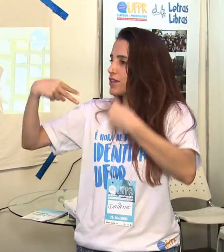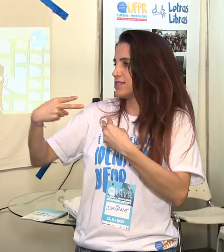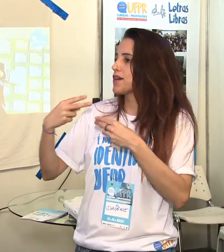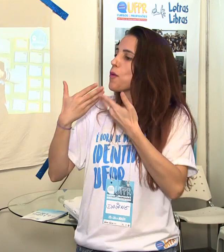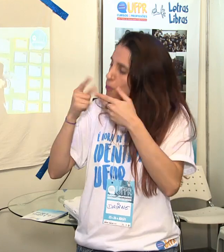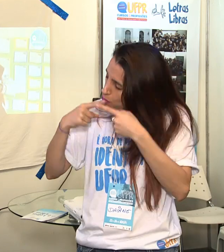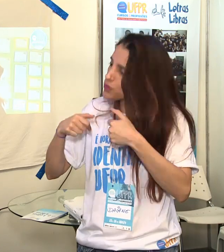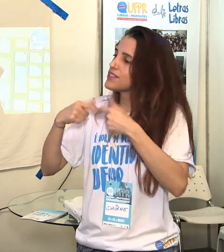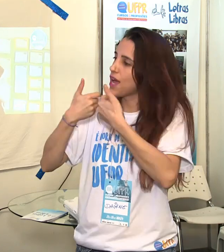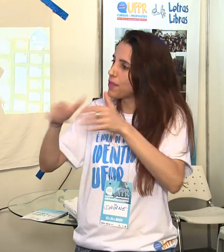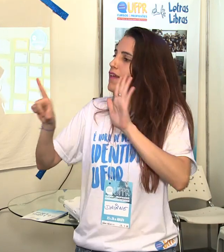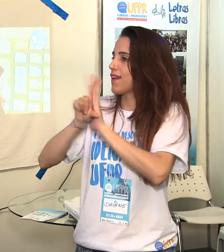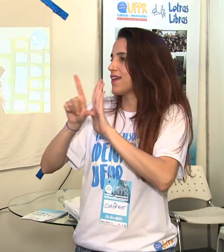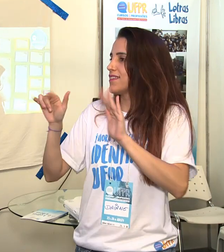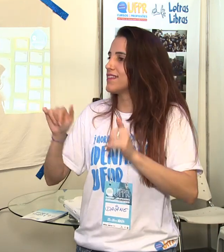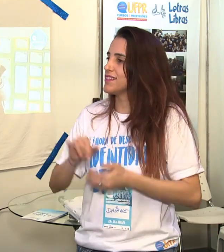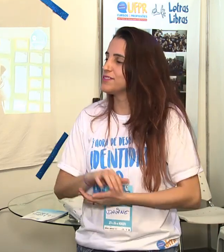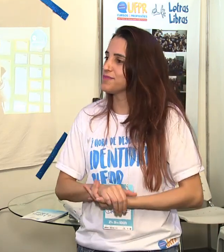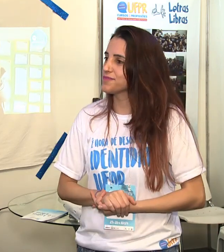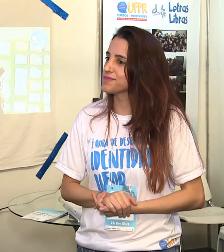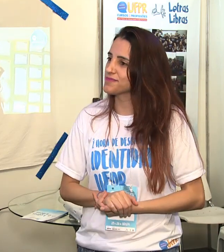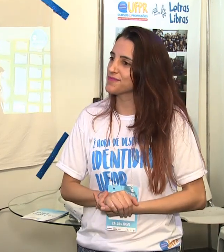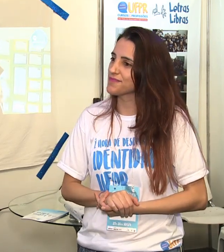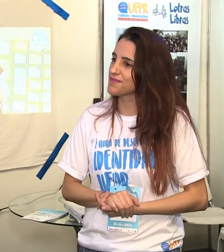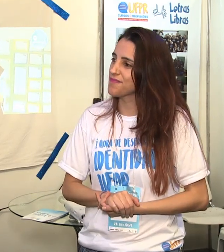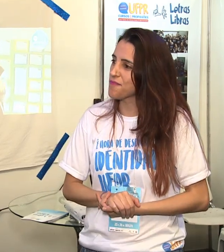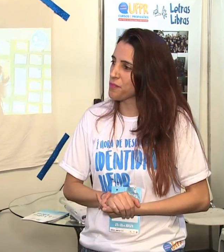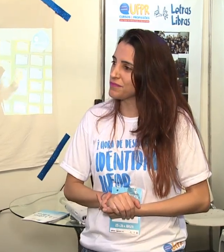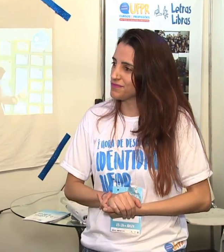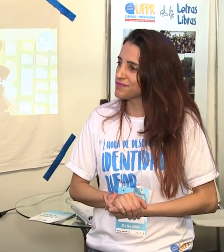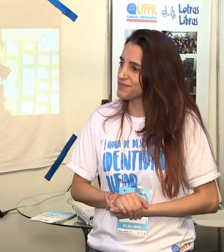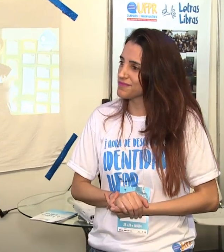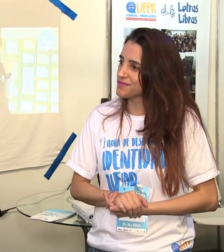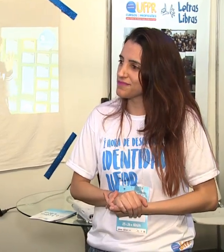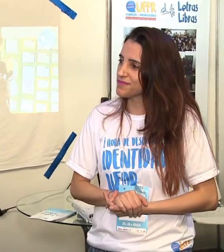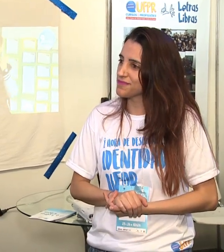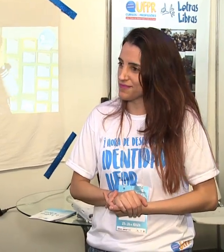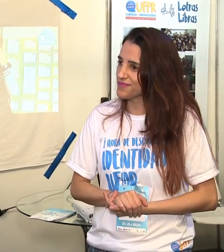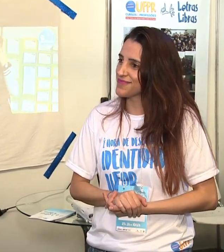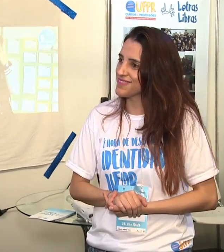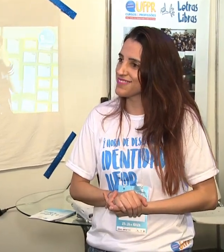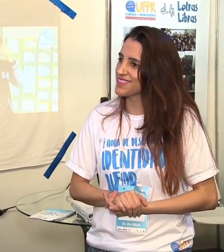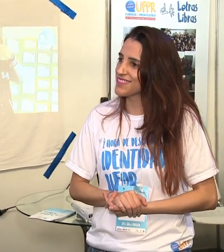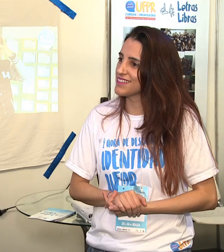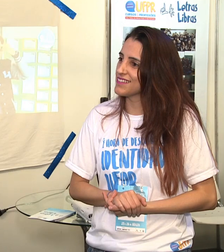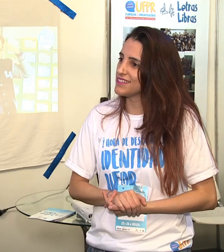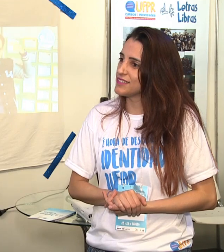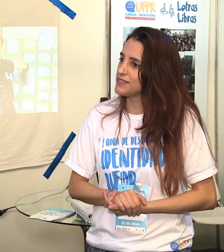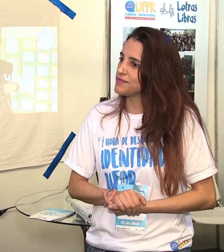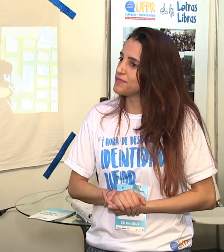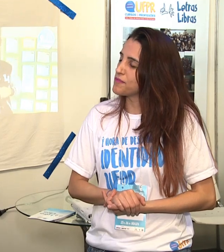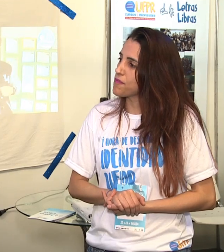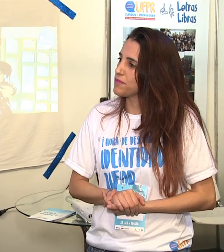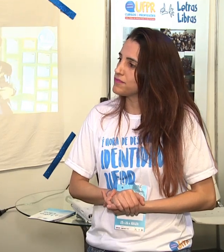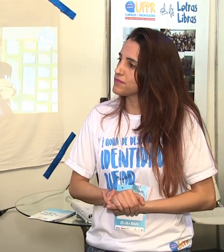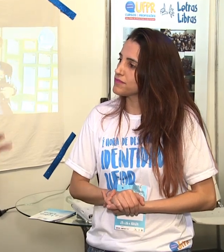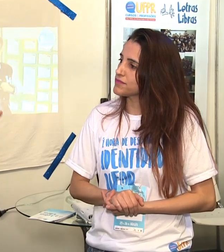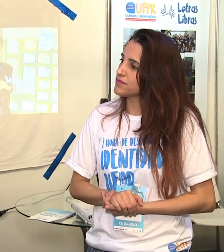valorização também da pessoa surda e da sua língua. Já temos uma lei oficial também da Libras. E é universal ou artificial? Pode